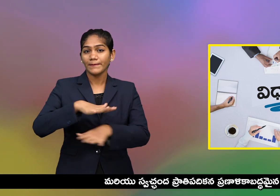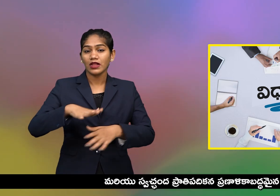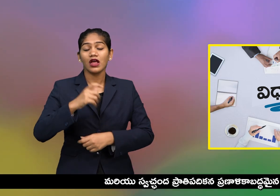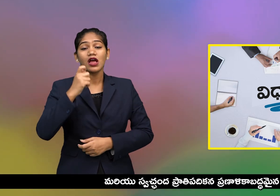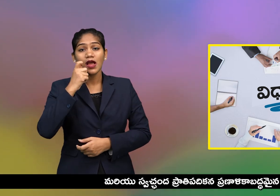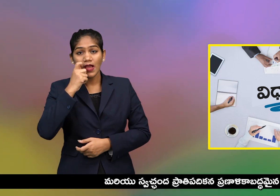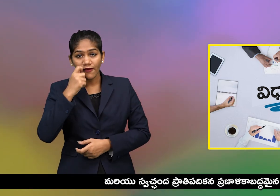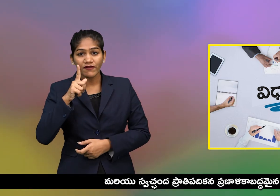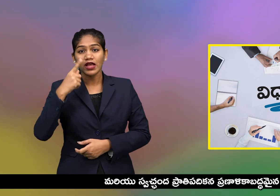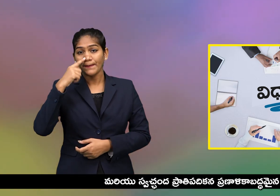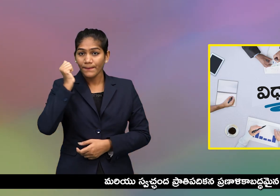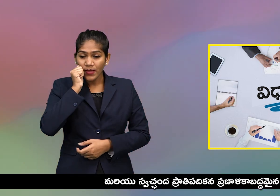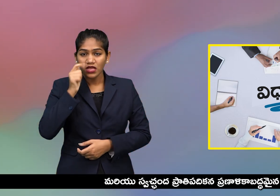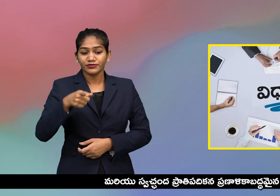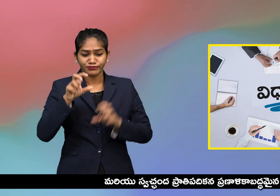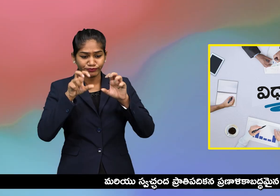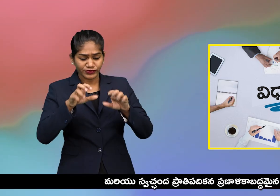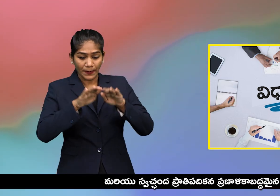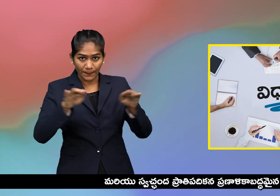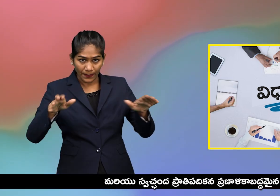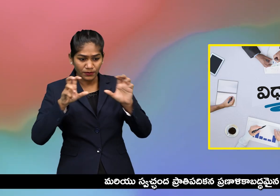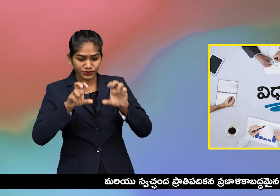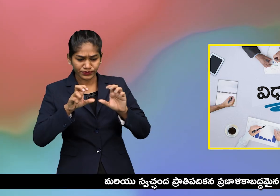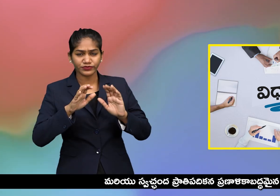ప్రణాళికాబద్ధమైన తల్లిదండ్రులను ప్రోత్సహించడానికి ప్రయత్నించింది.